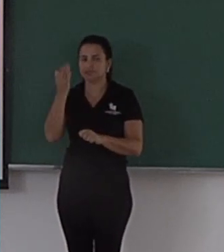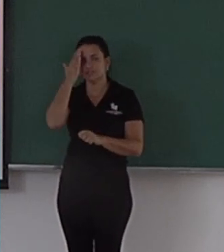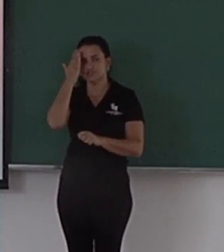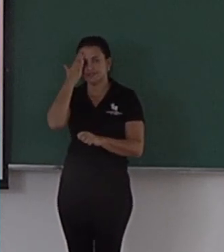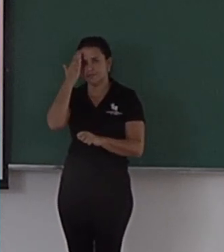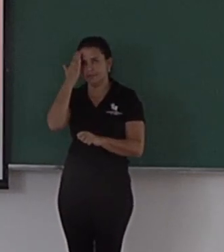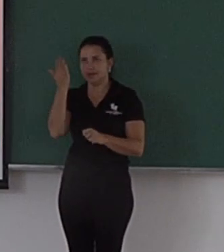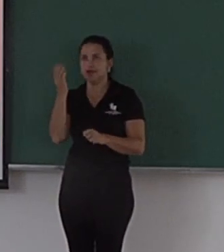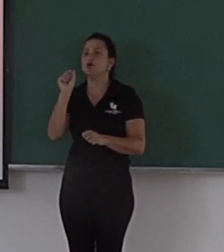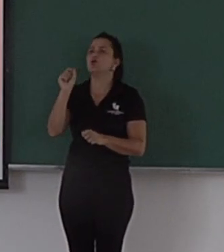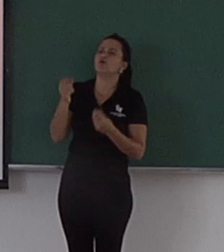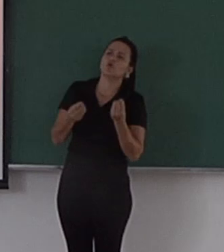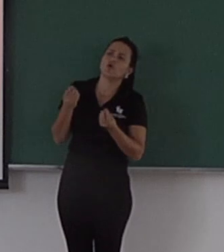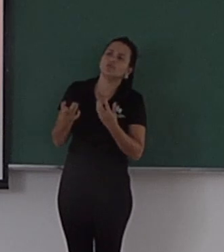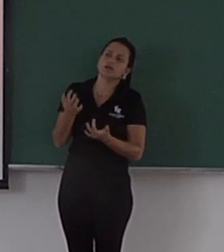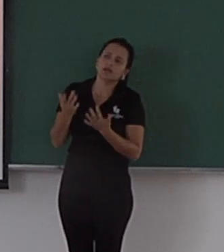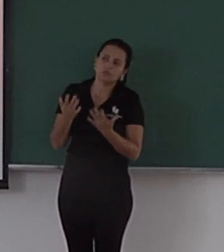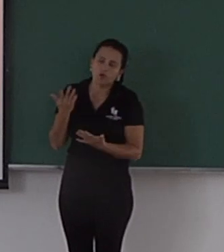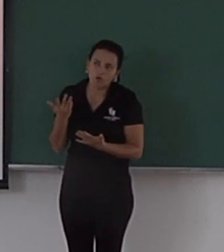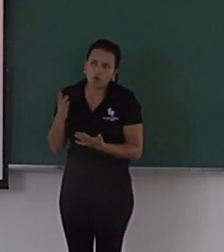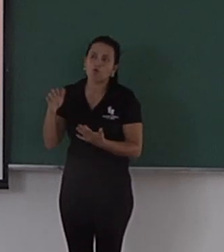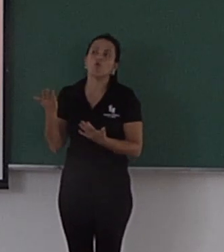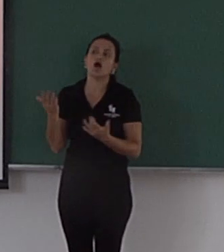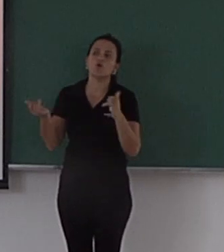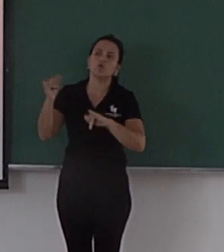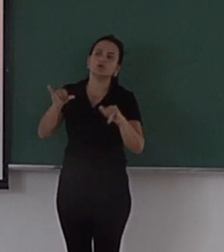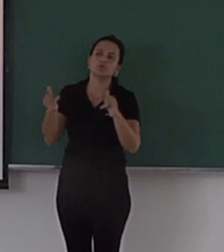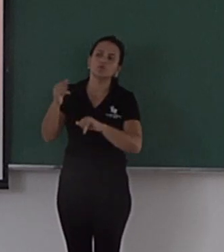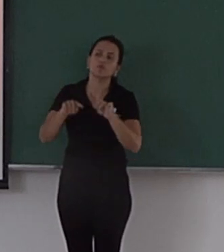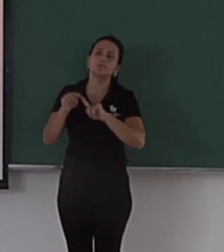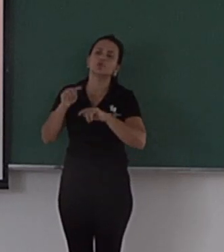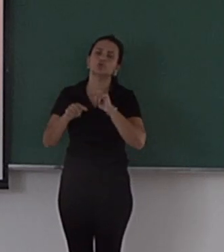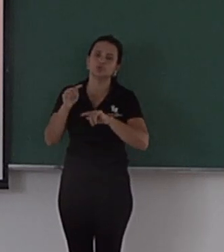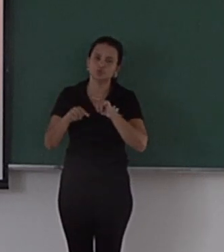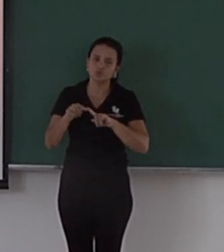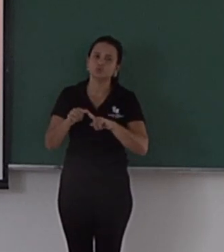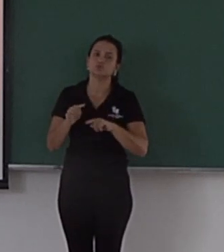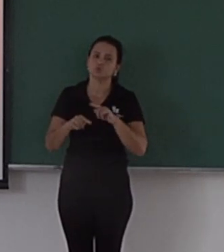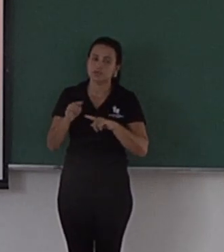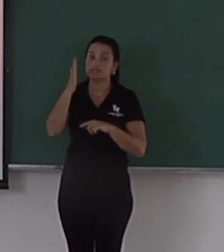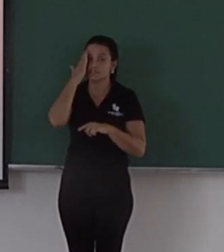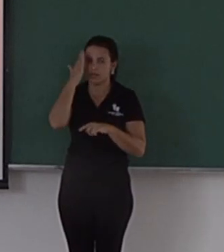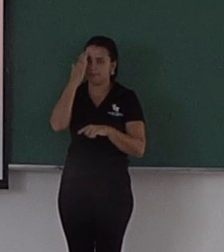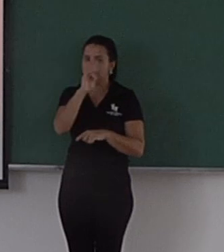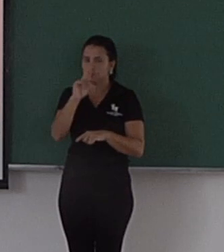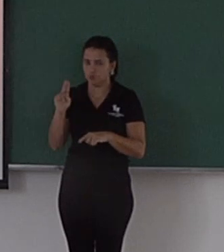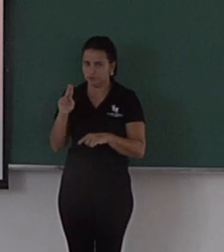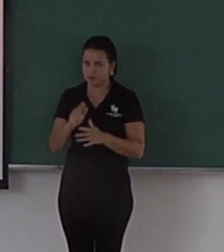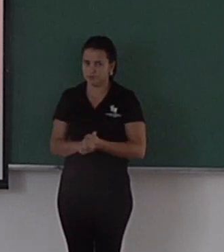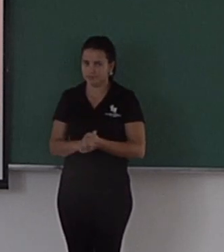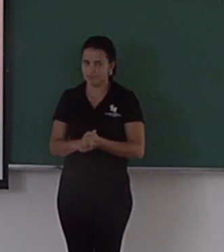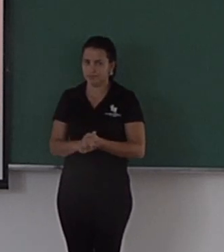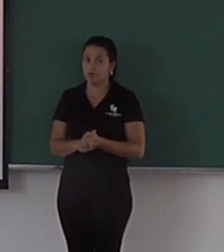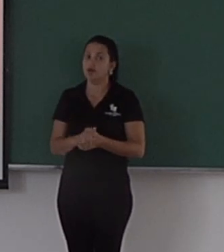agente, foi soda cáustica, foi cal, foi algum produto químico específico, né? A gente não deixar